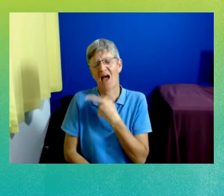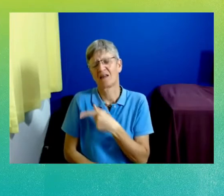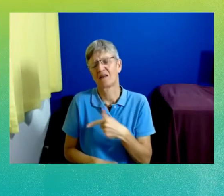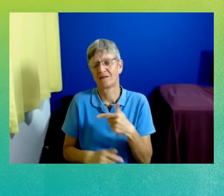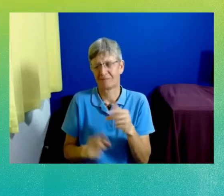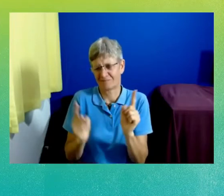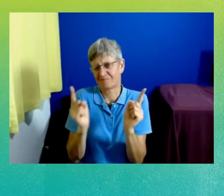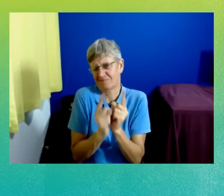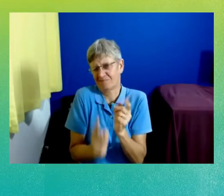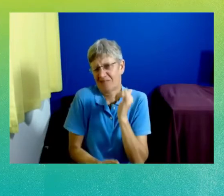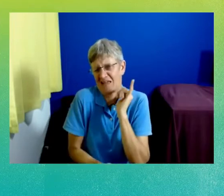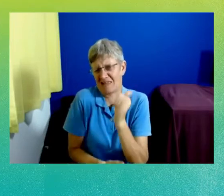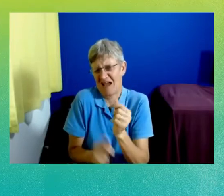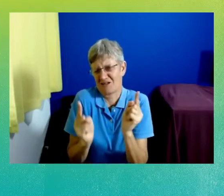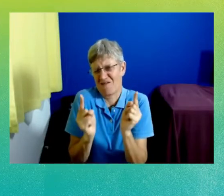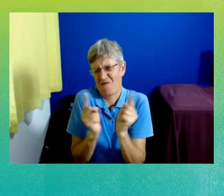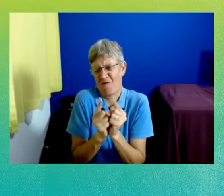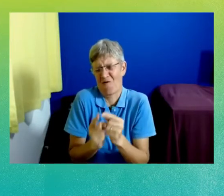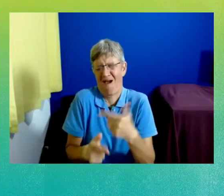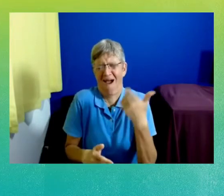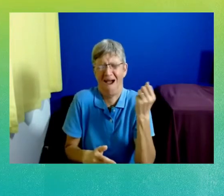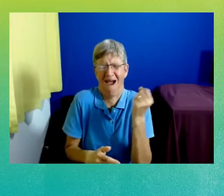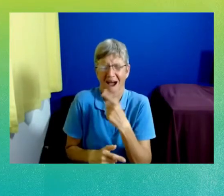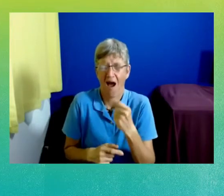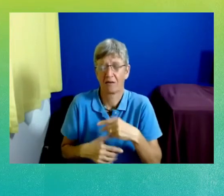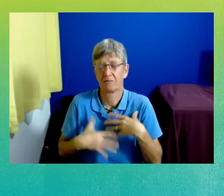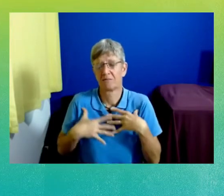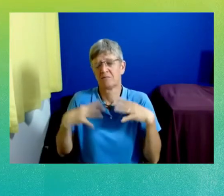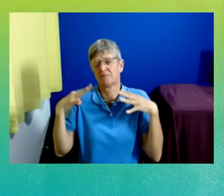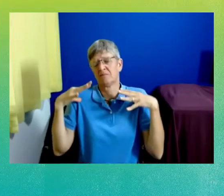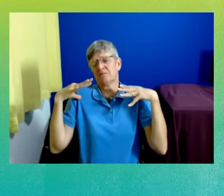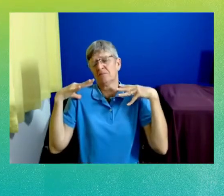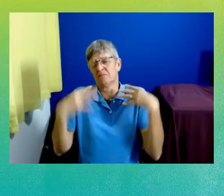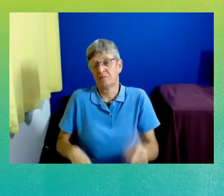daquele momento, das piadas.